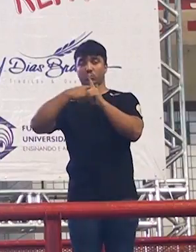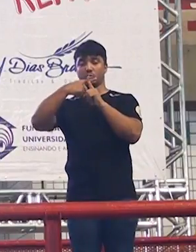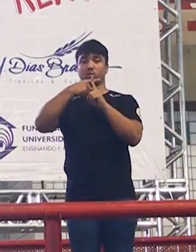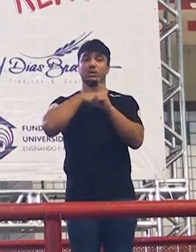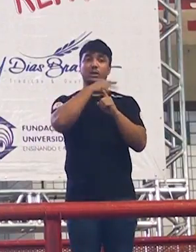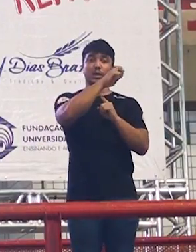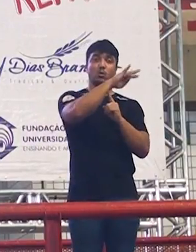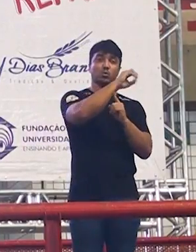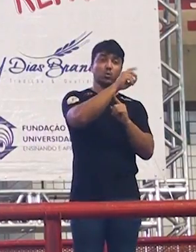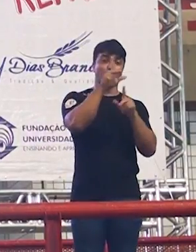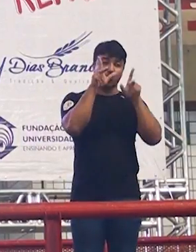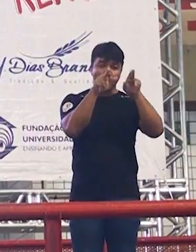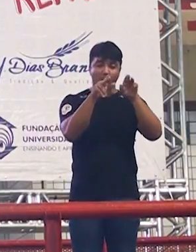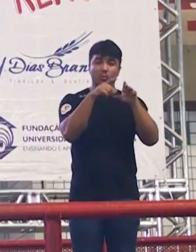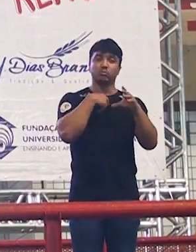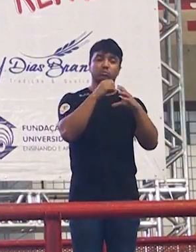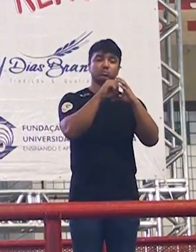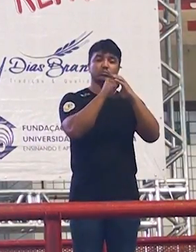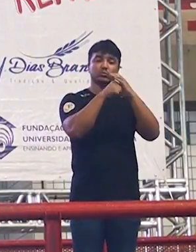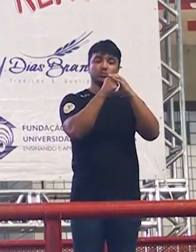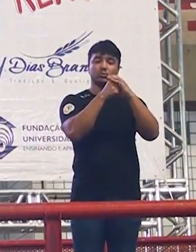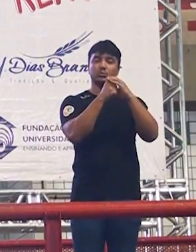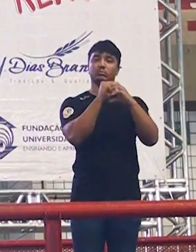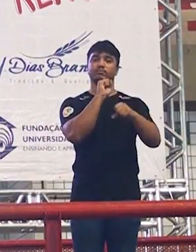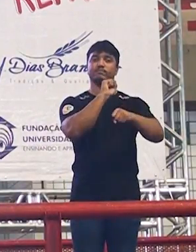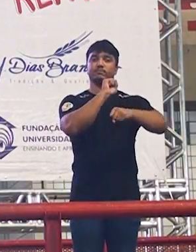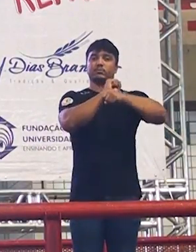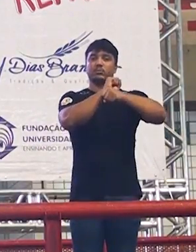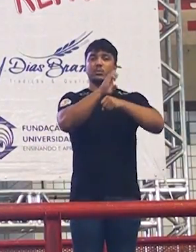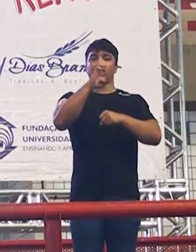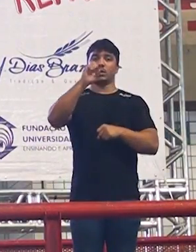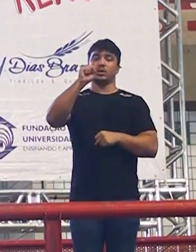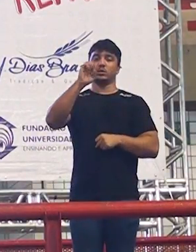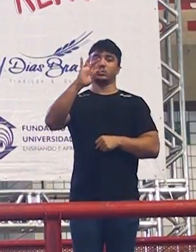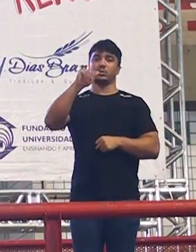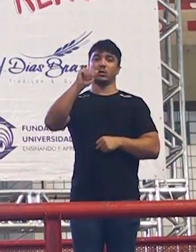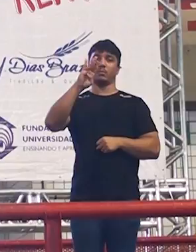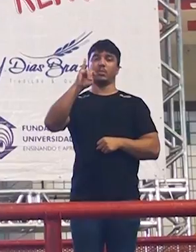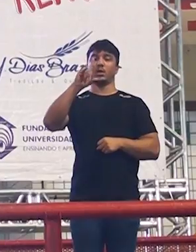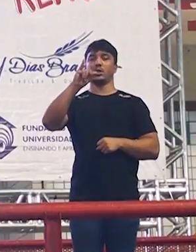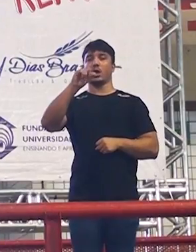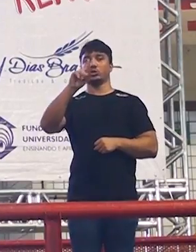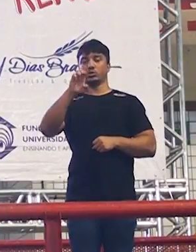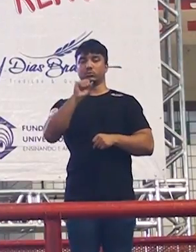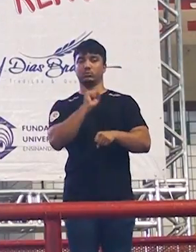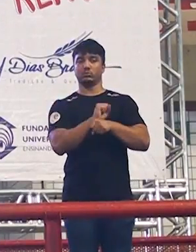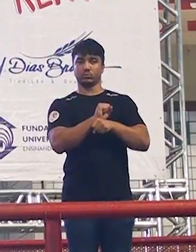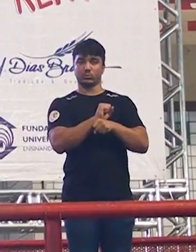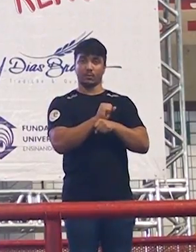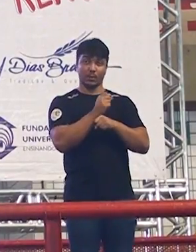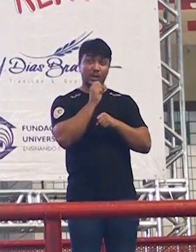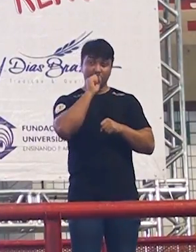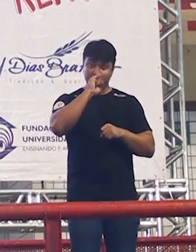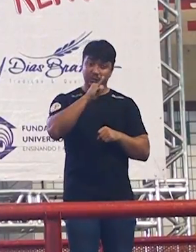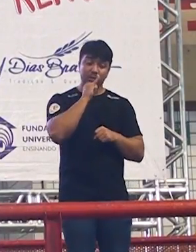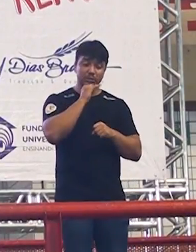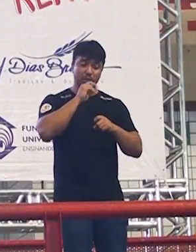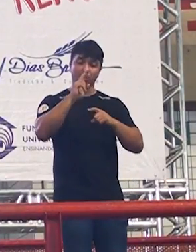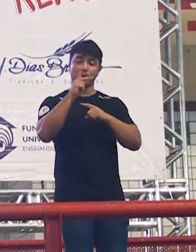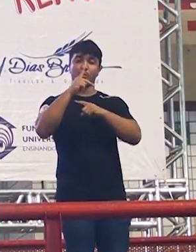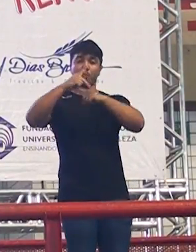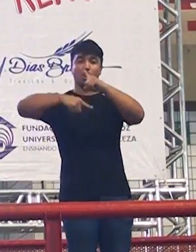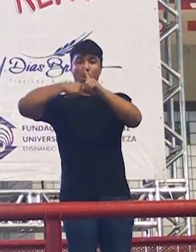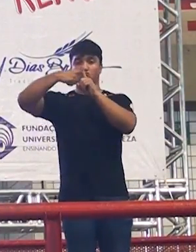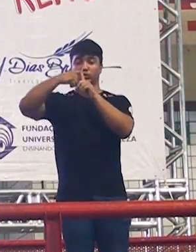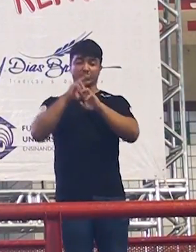nêutrons, o núcleo tem estabilidade. A partir do momento em que o número de prótons passa a ficar